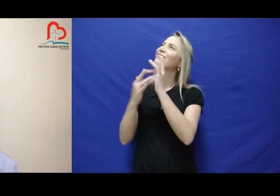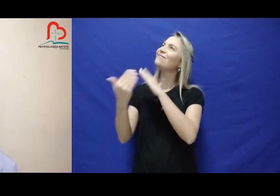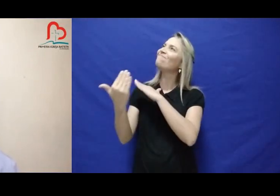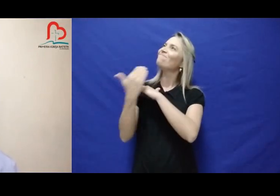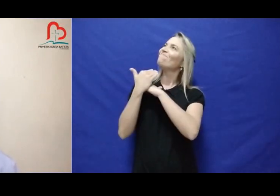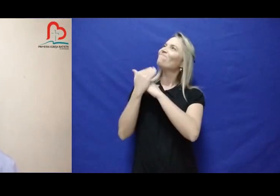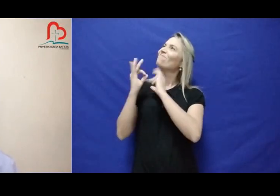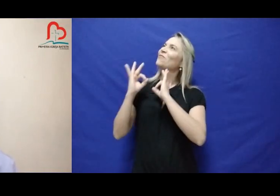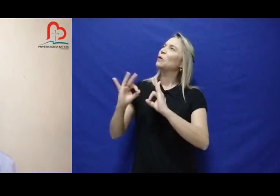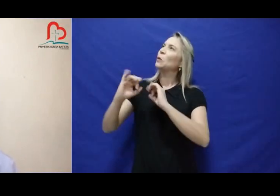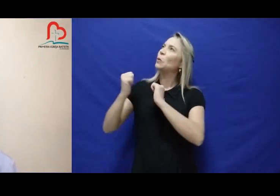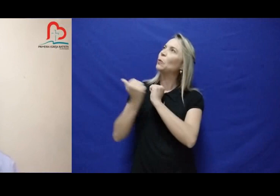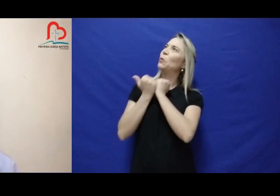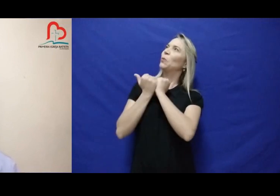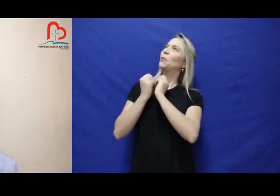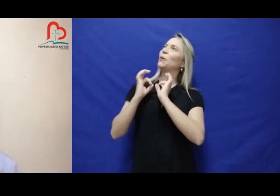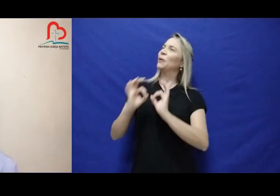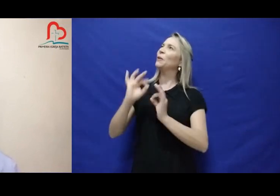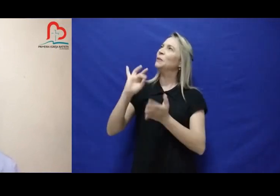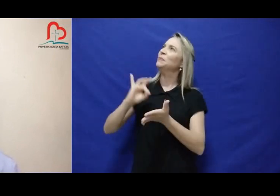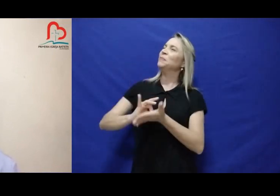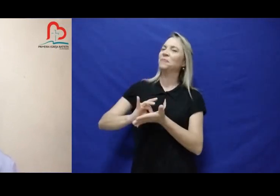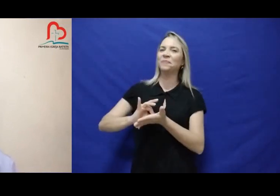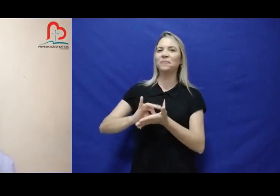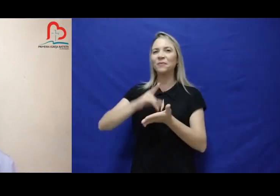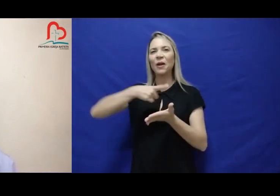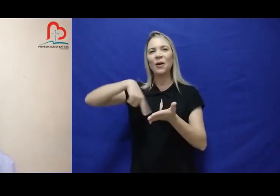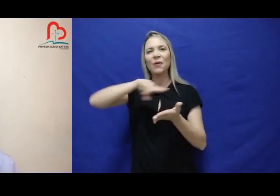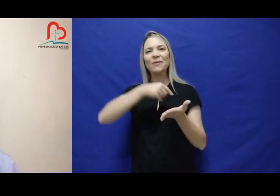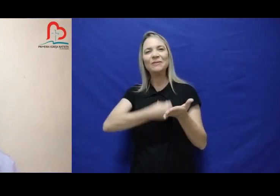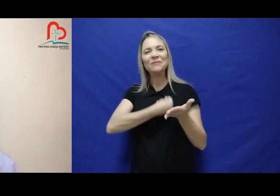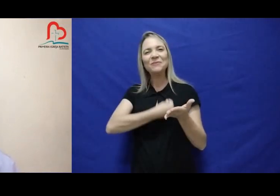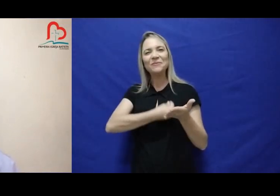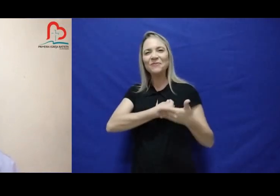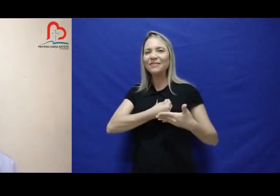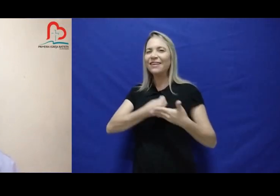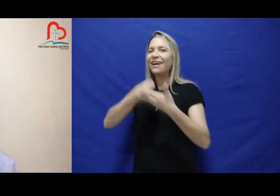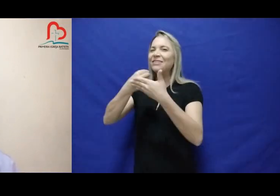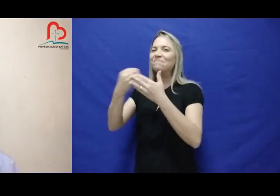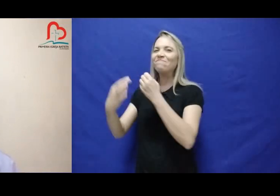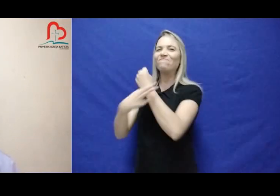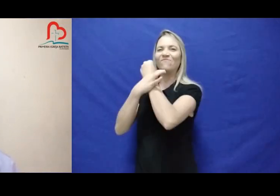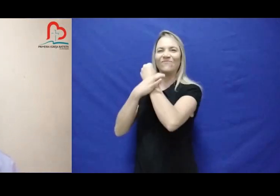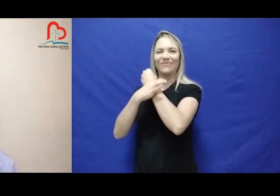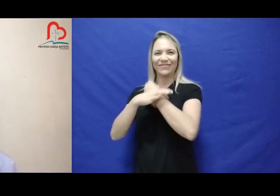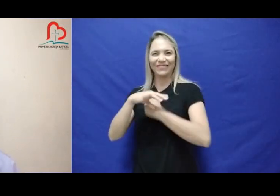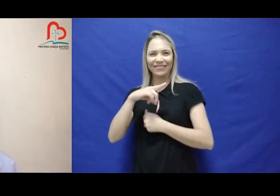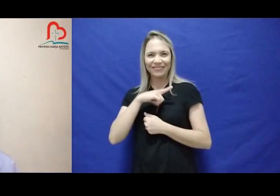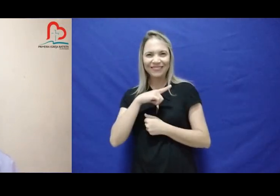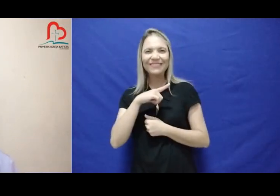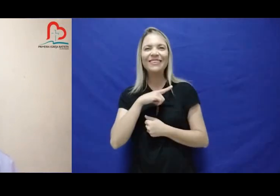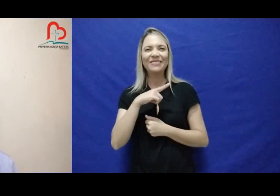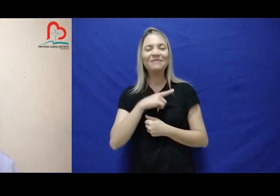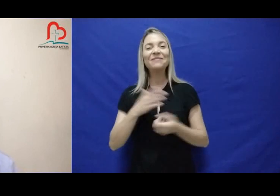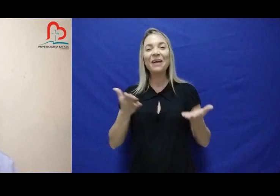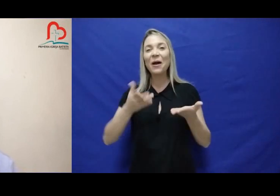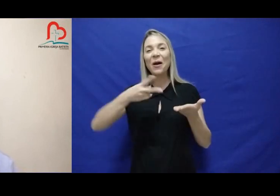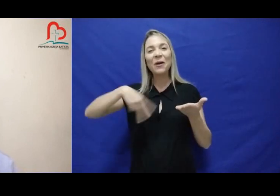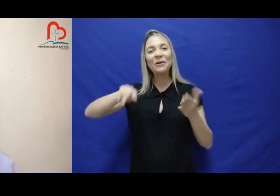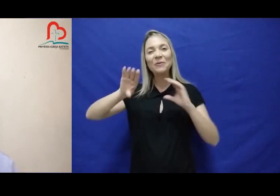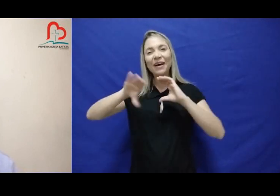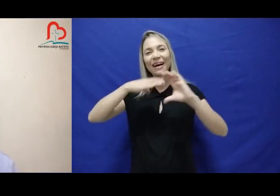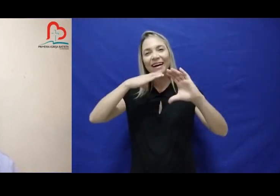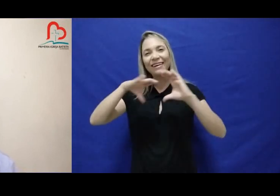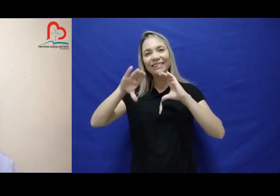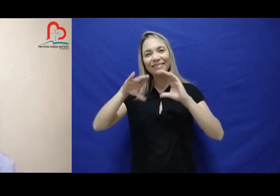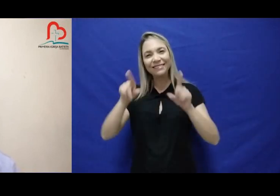Jesus Cristo é o nosso refúgio verdadeiro e que nele a nossa vida está segura.